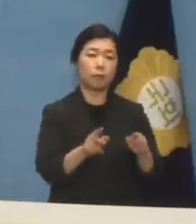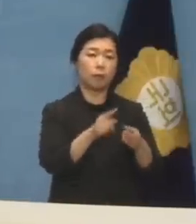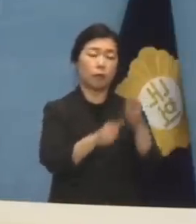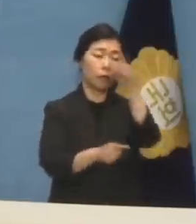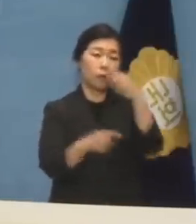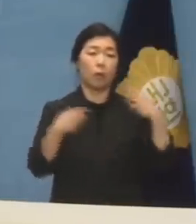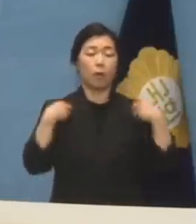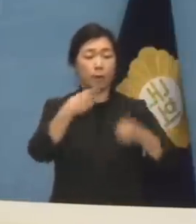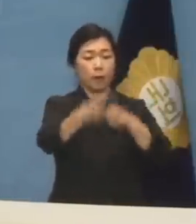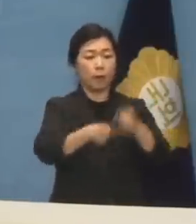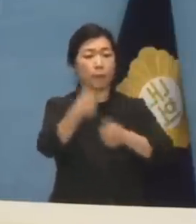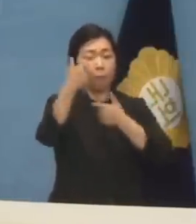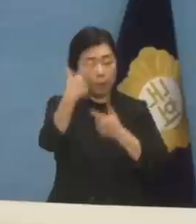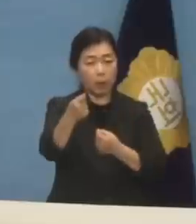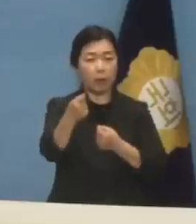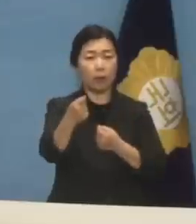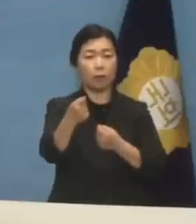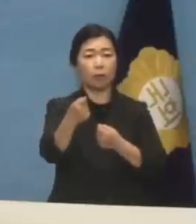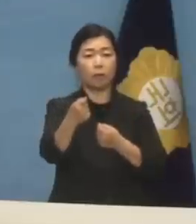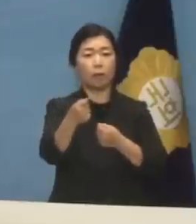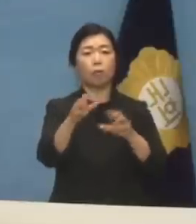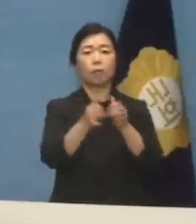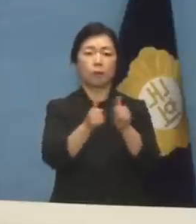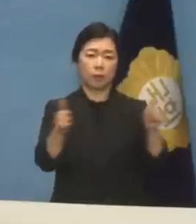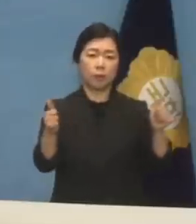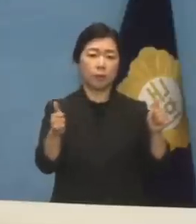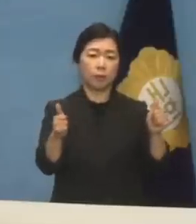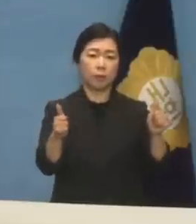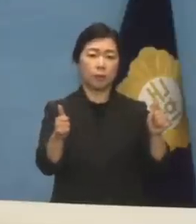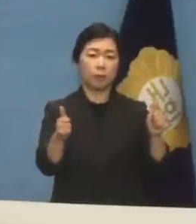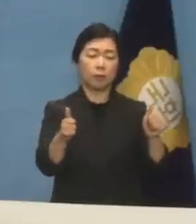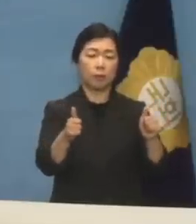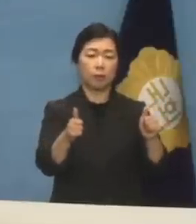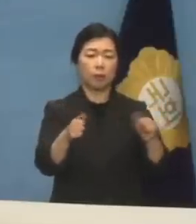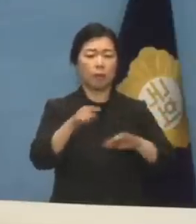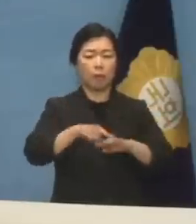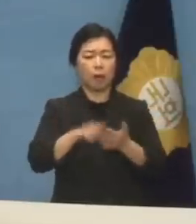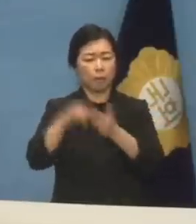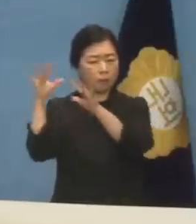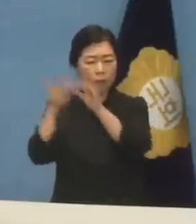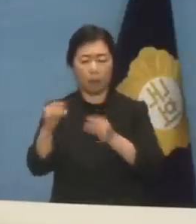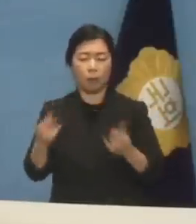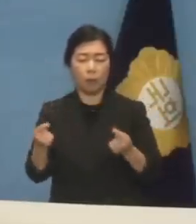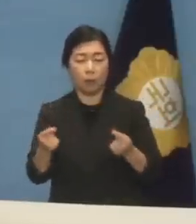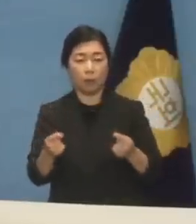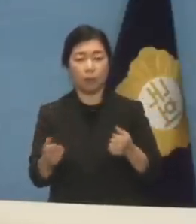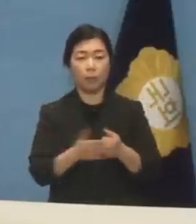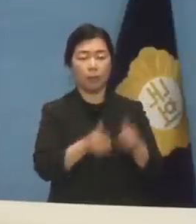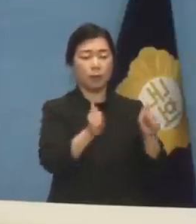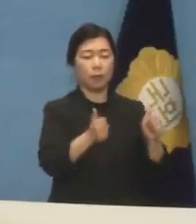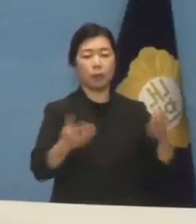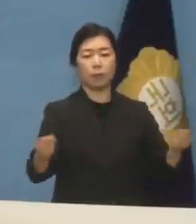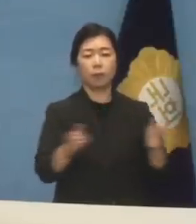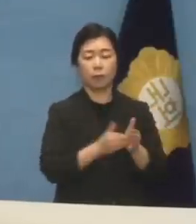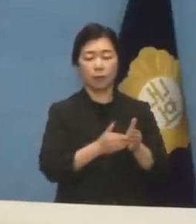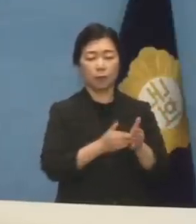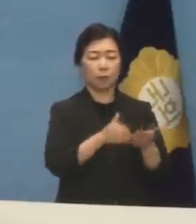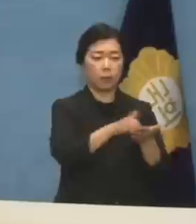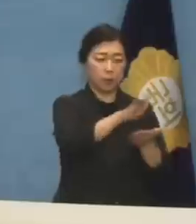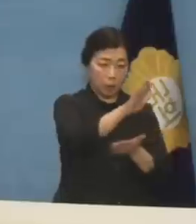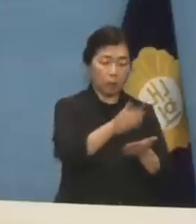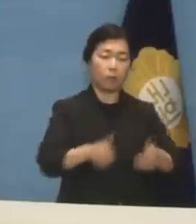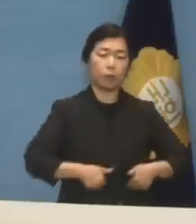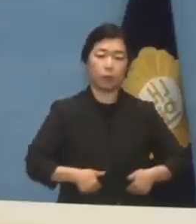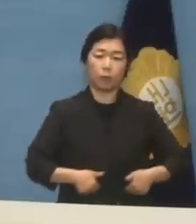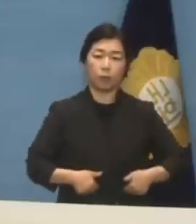집권 1년을 맞이한 민심입니다. 윤석열 집권 1년, 심판은 끝났으며 퇴진이 답입니다.